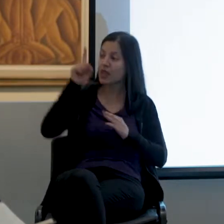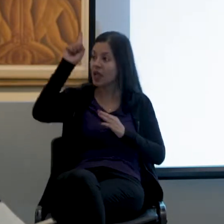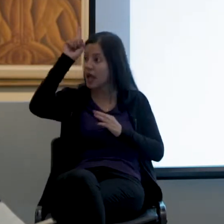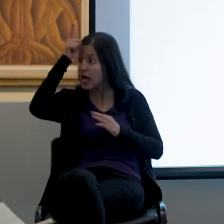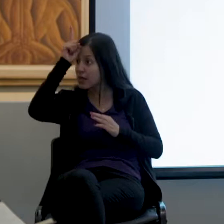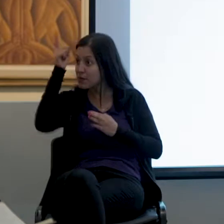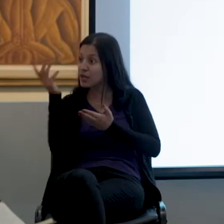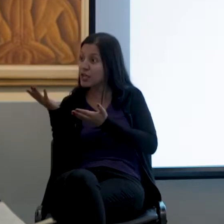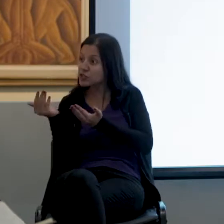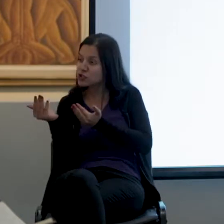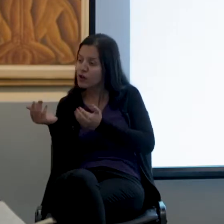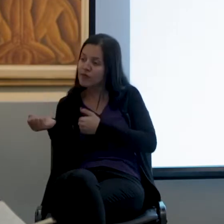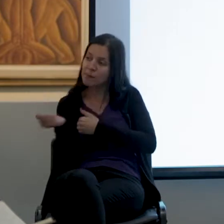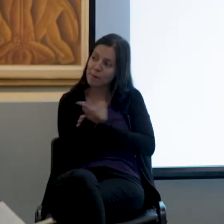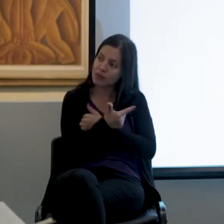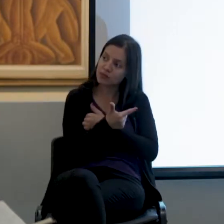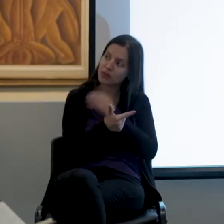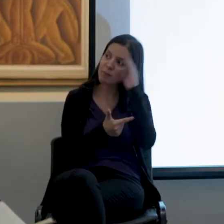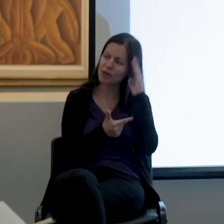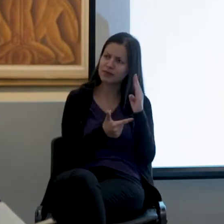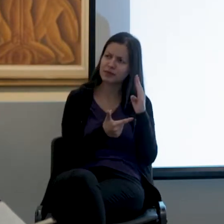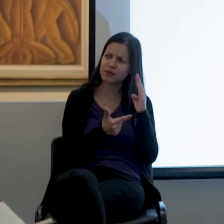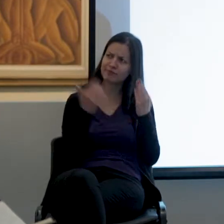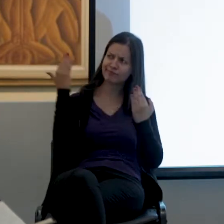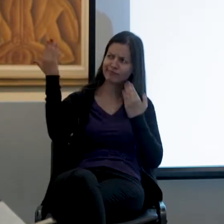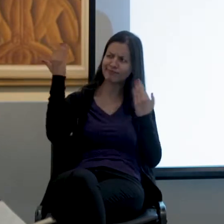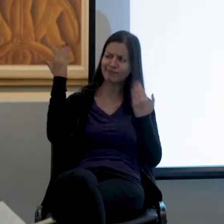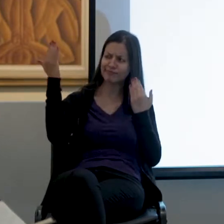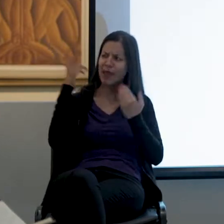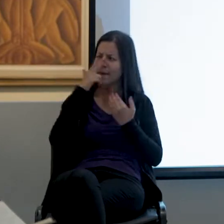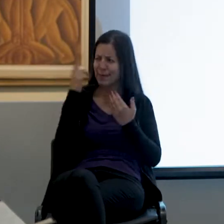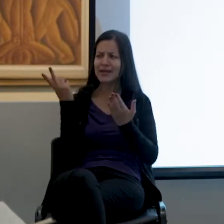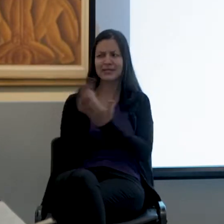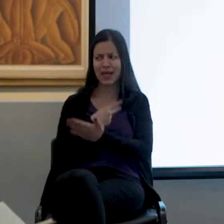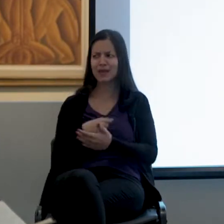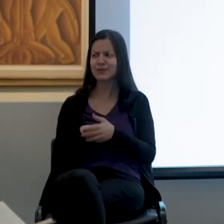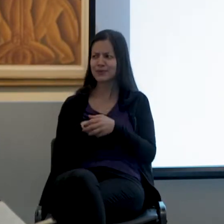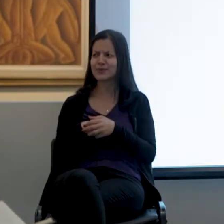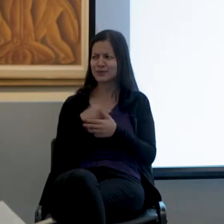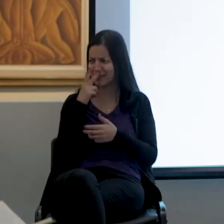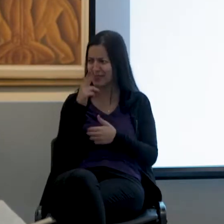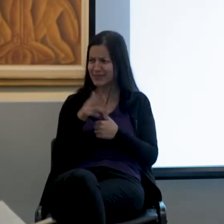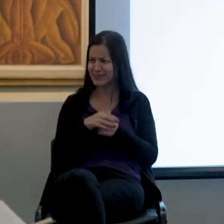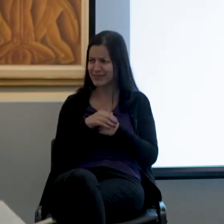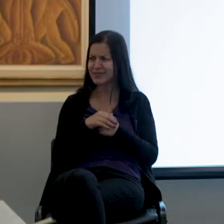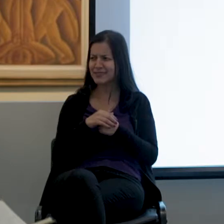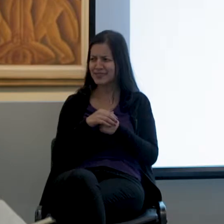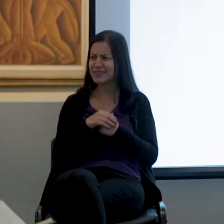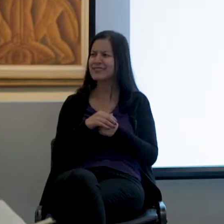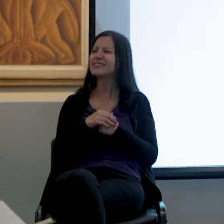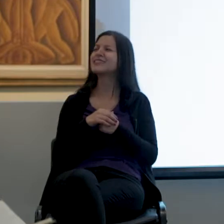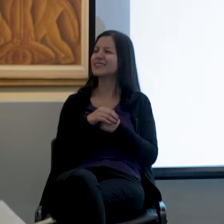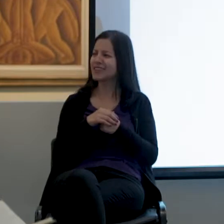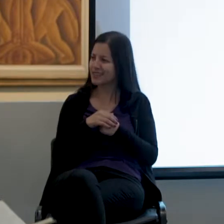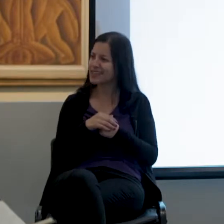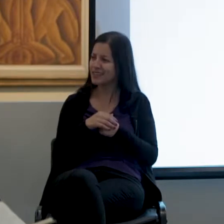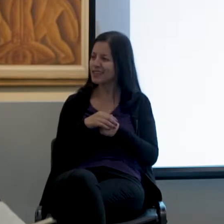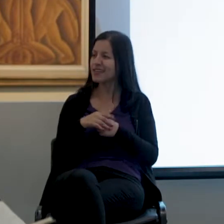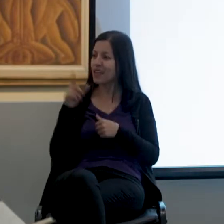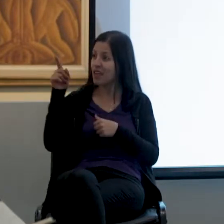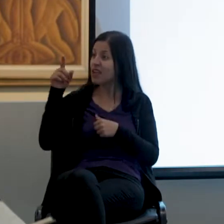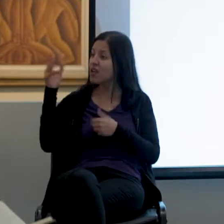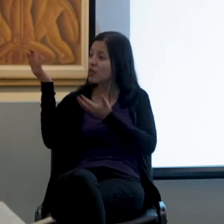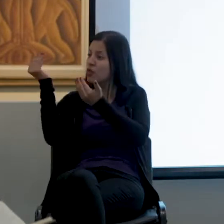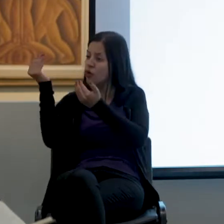também, eu acho que tem alguma coisa errada. E tem mesmo.